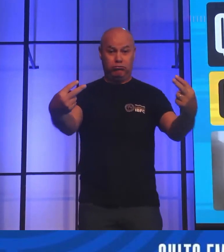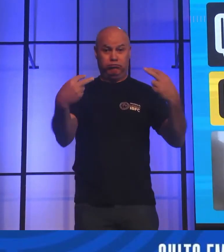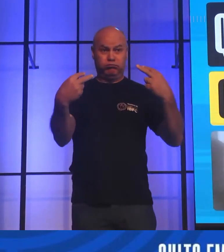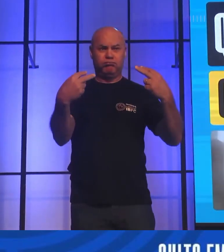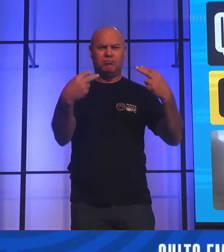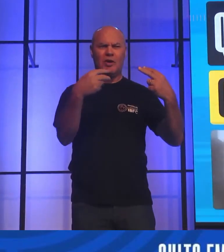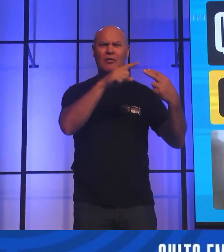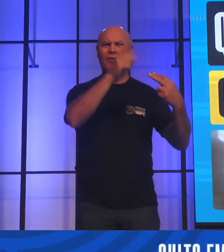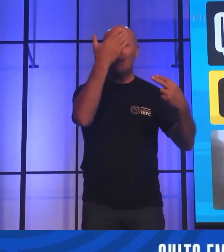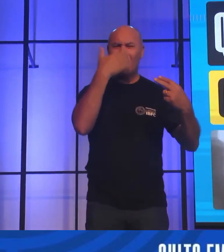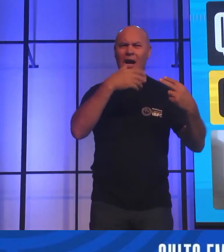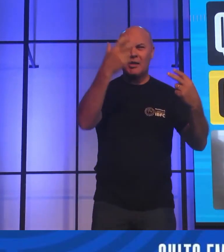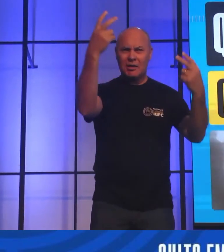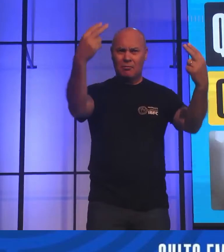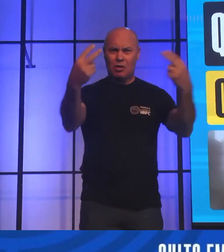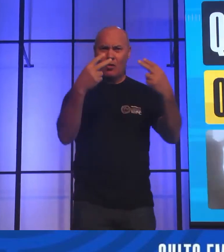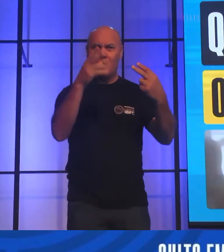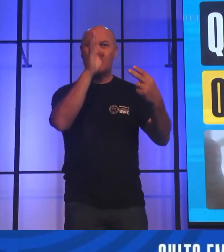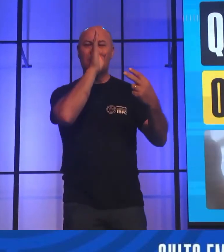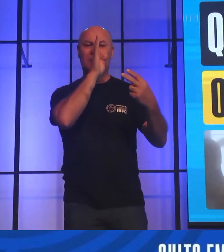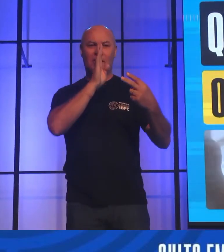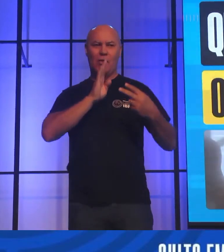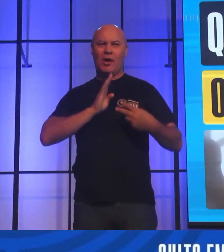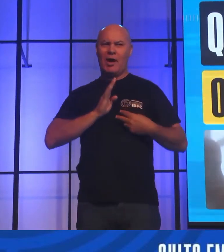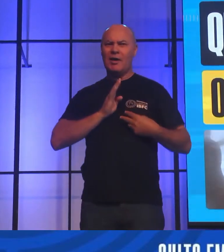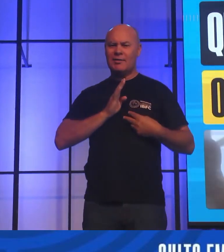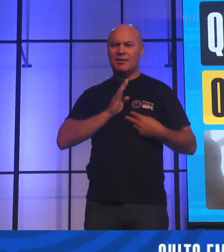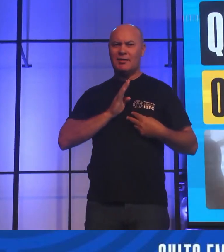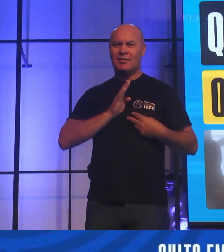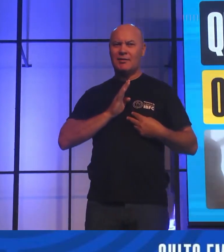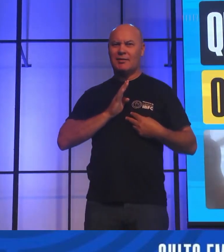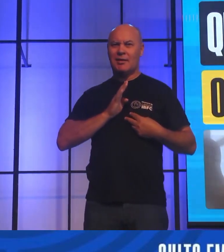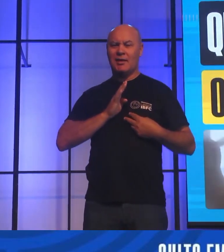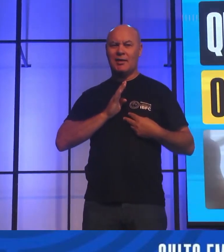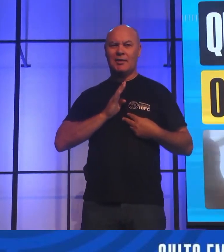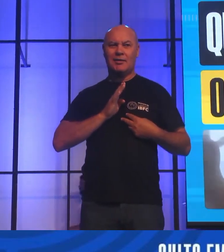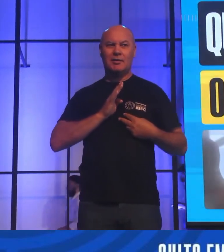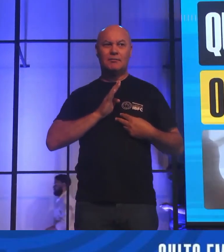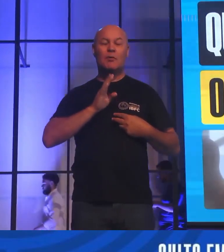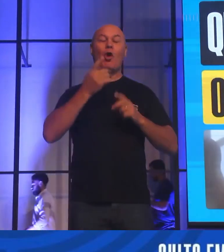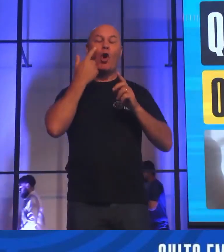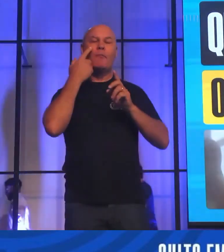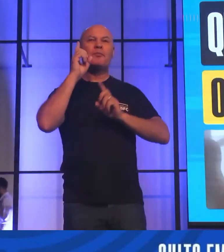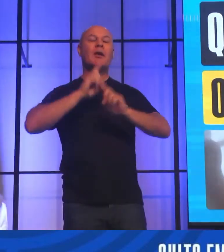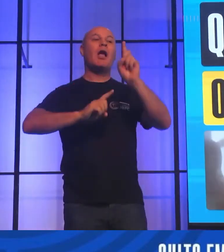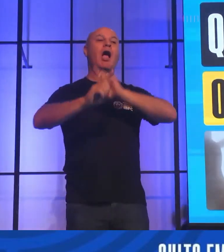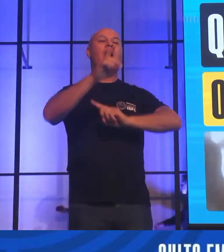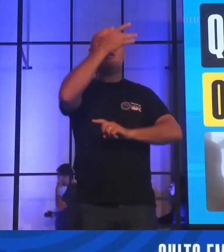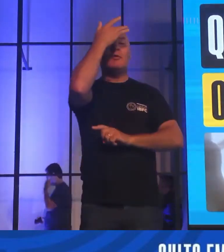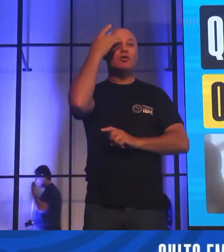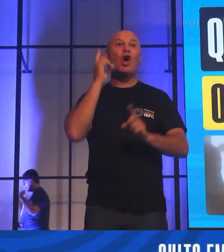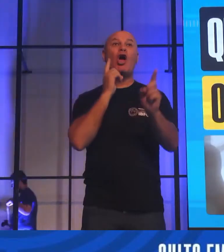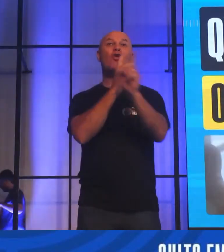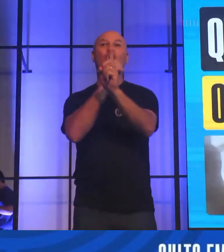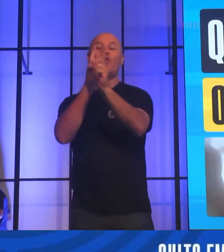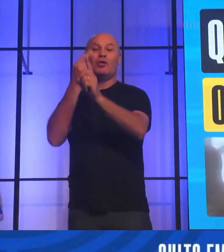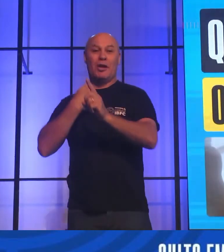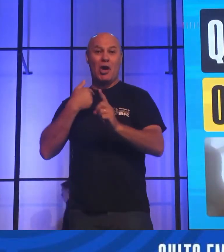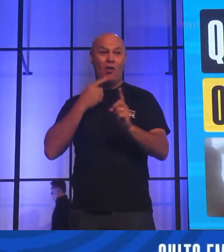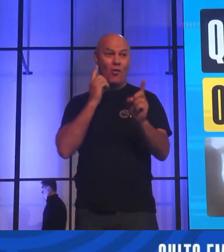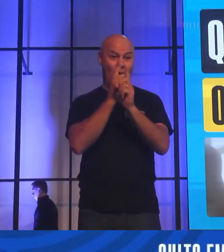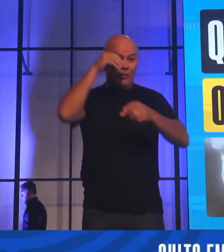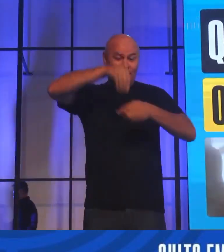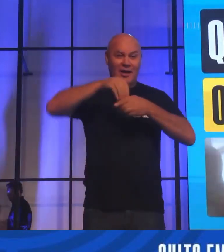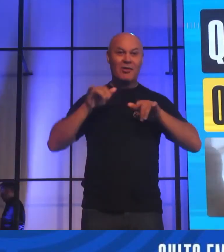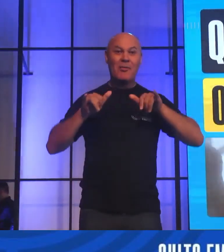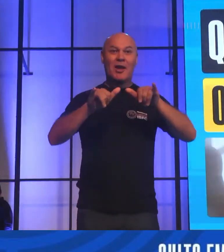Algumas pessoas me conhecem, me cumprimentam. Eu, às vezes, estou no mercado, algumas pessoas dizem, pastor, eu olho. A minha